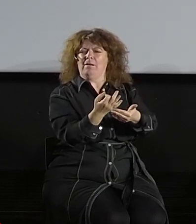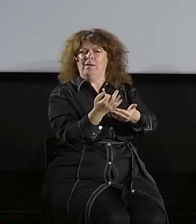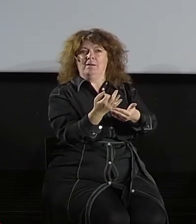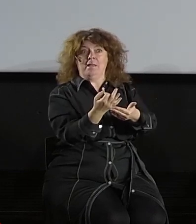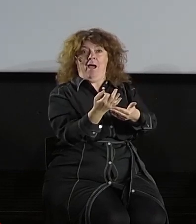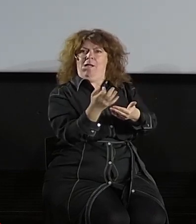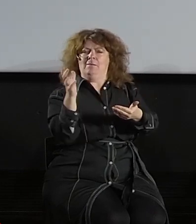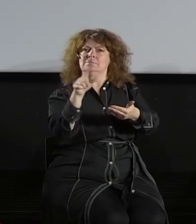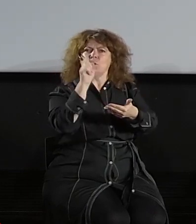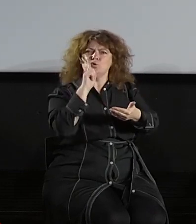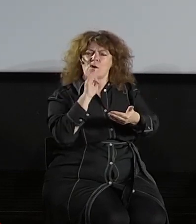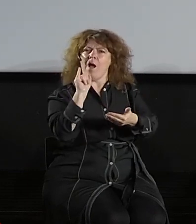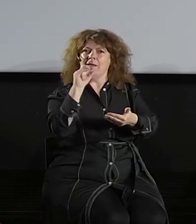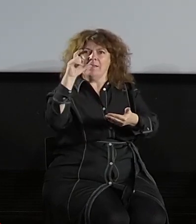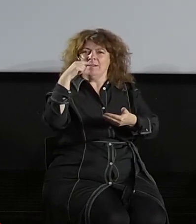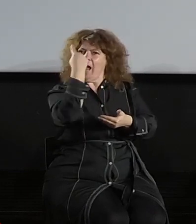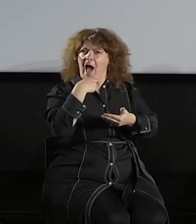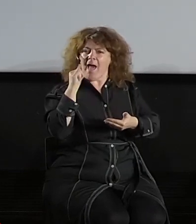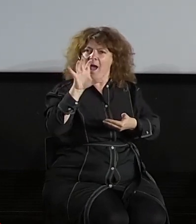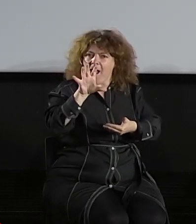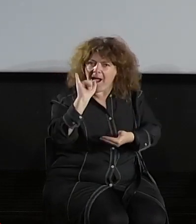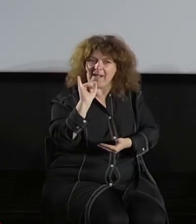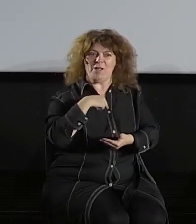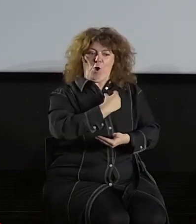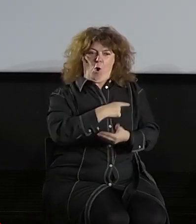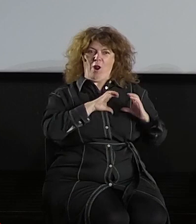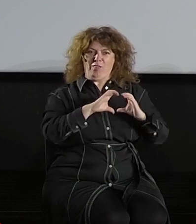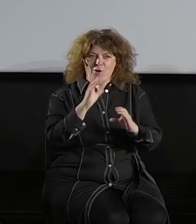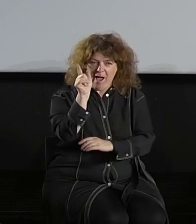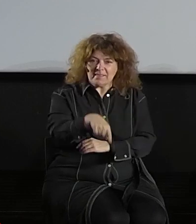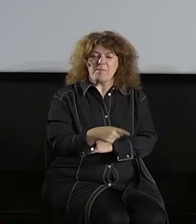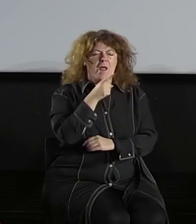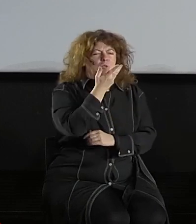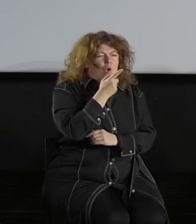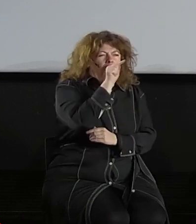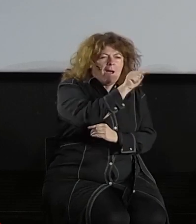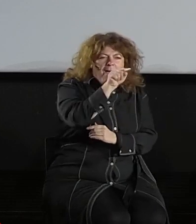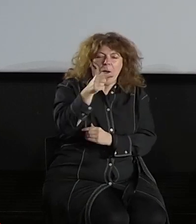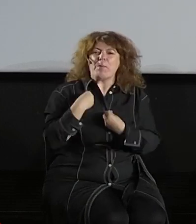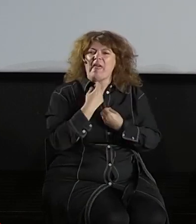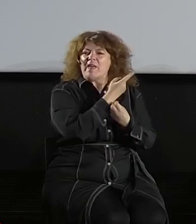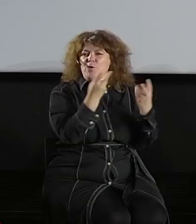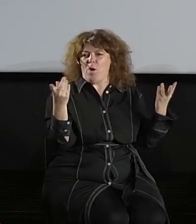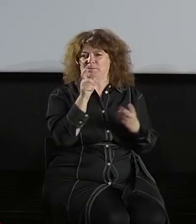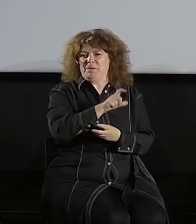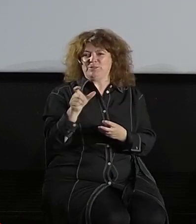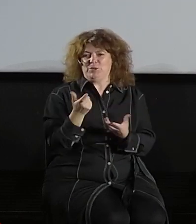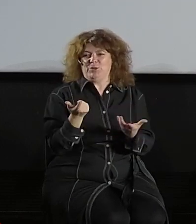le hemos puesto corazón y hemos conocido pues las vidas de algunas personas que que ignorábamos